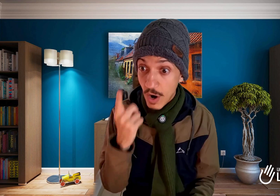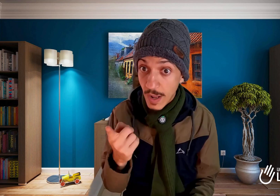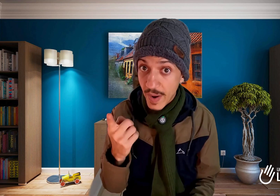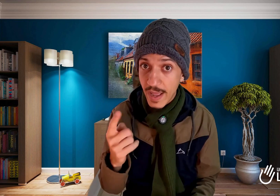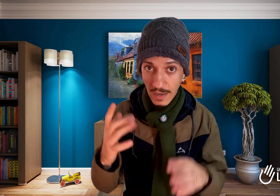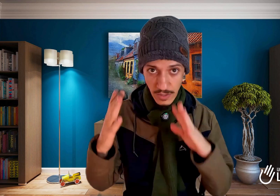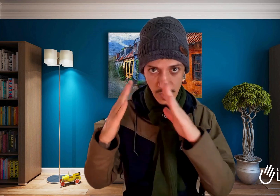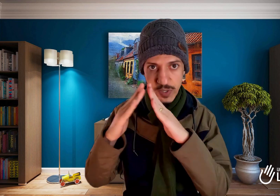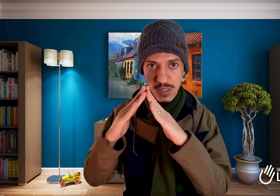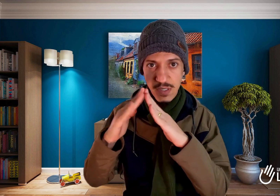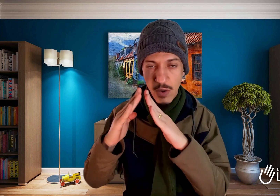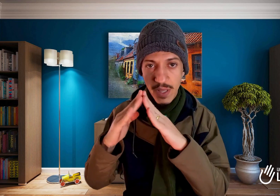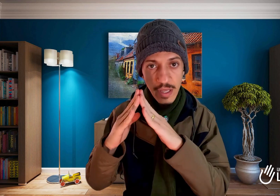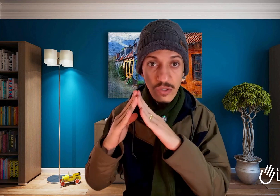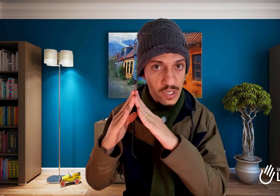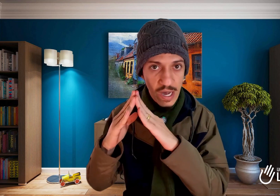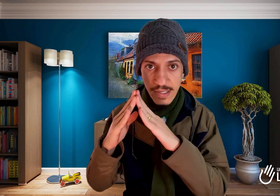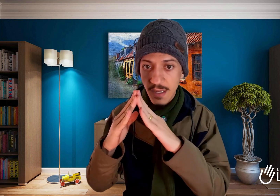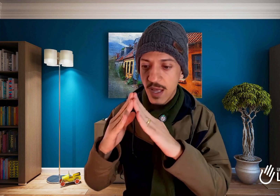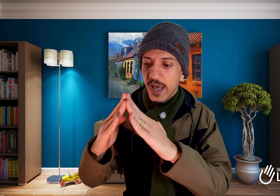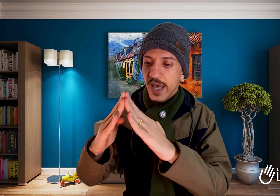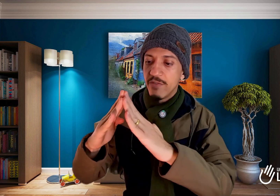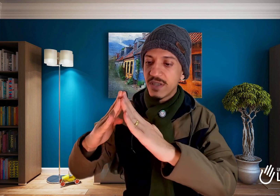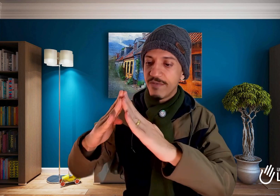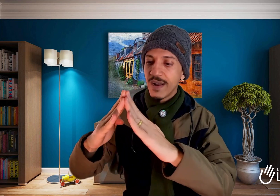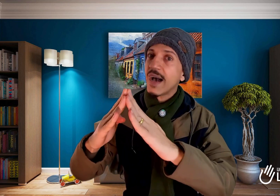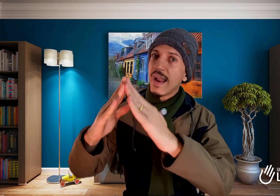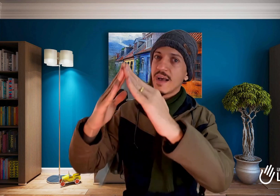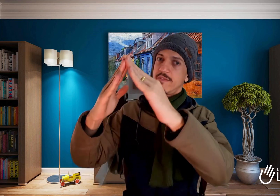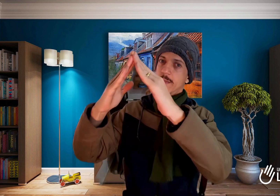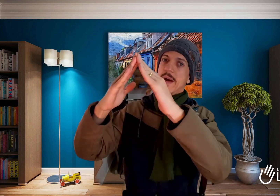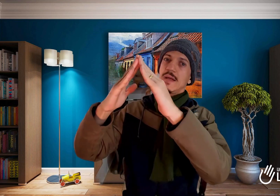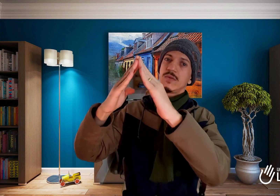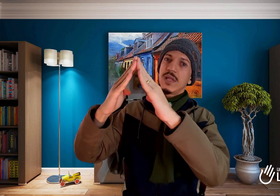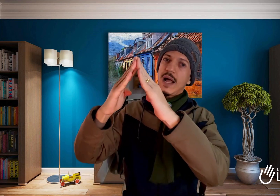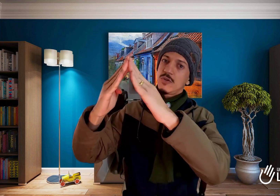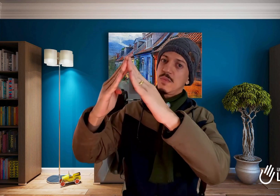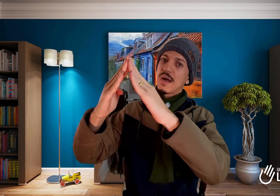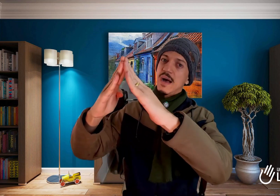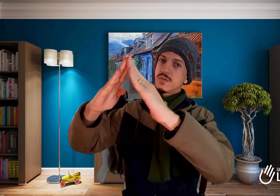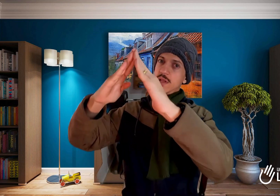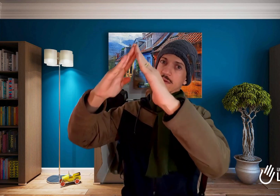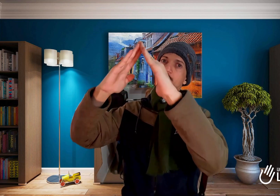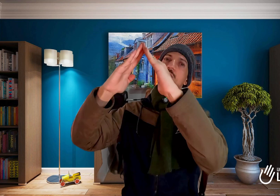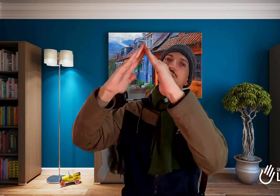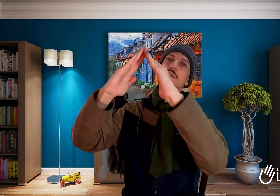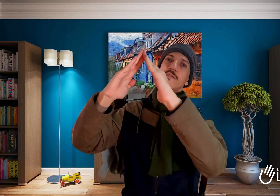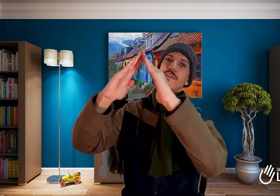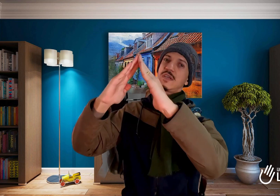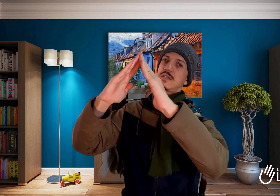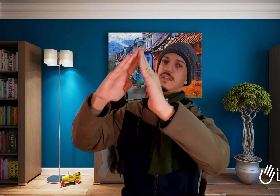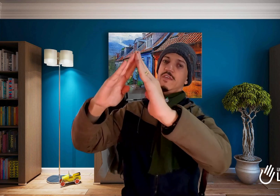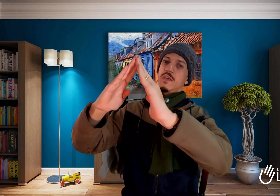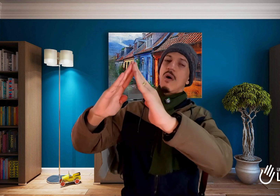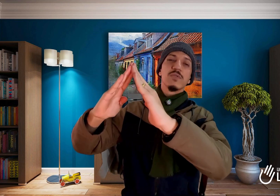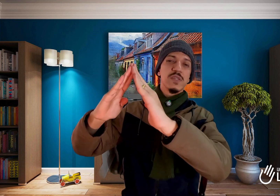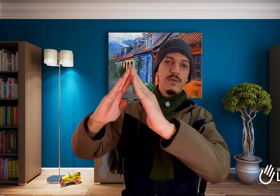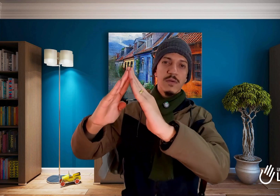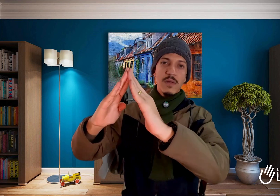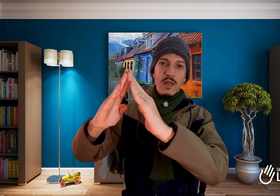ele, tipo esse sinal aqui de casa, e você fala, caraca, velho, parece o telhado de uma casa, olha, eu consigo até fazer assim, fica igualzinho. Aí